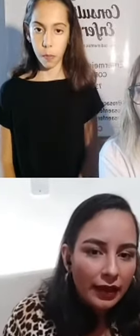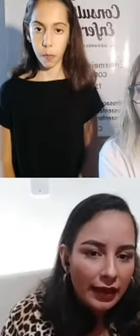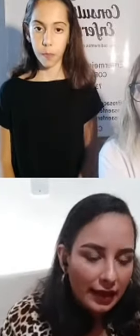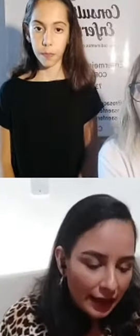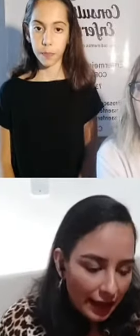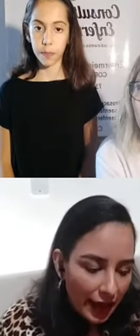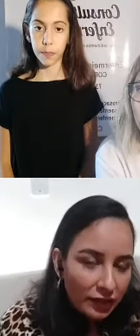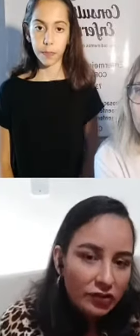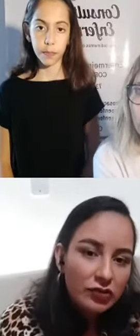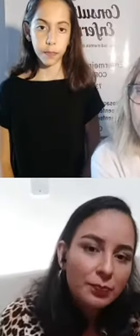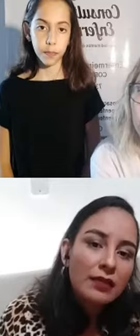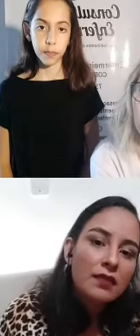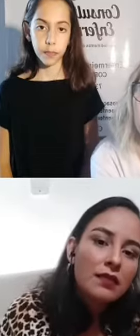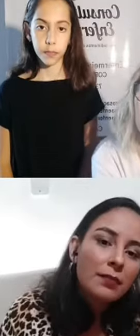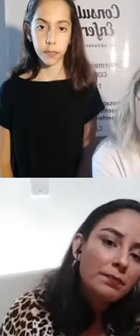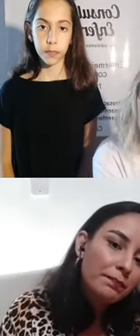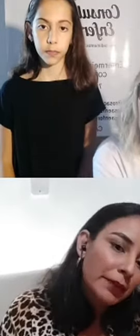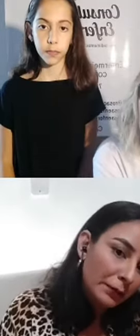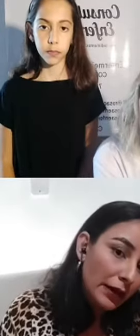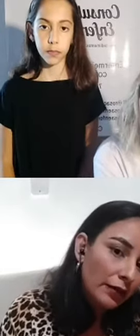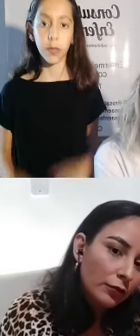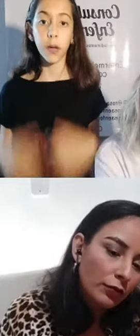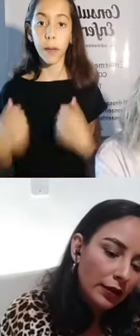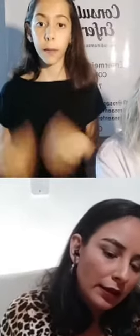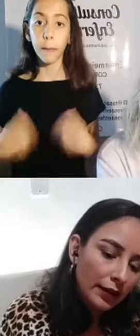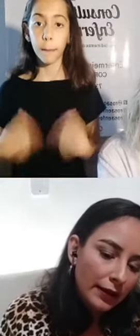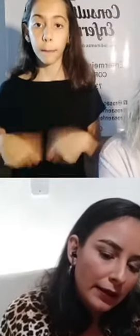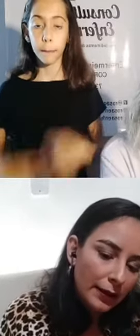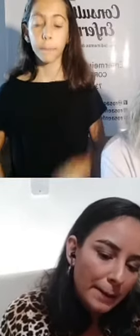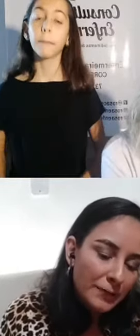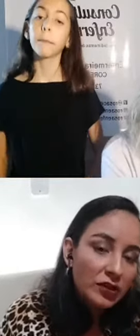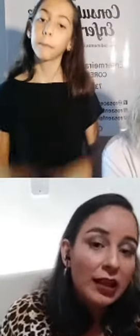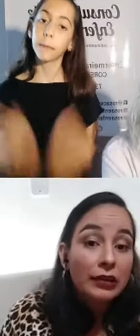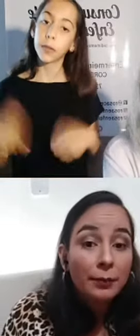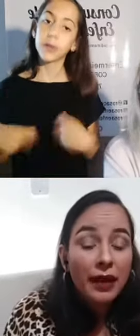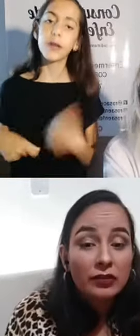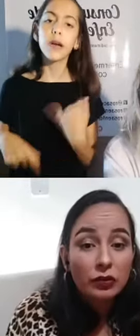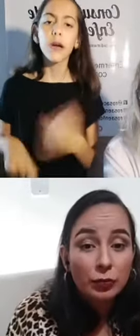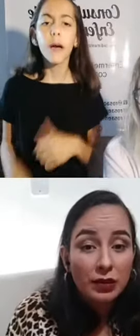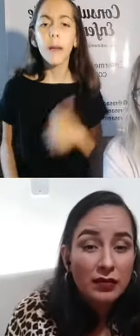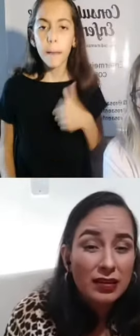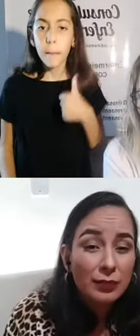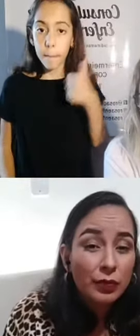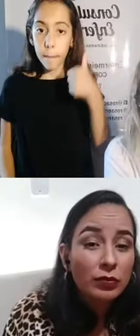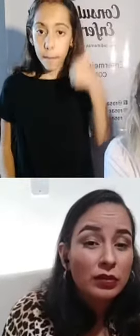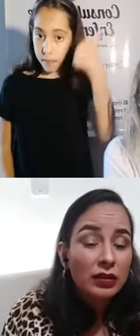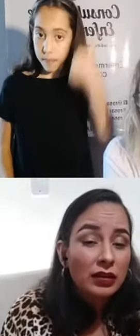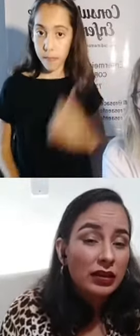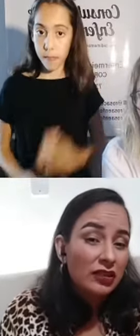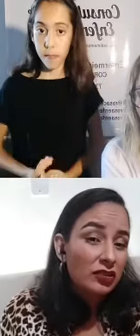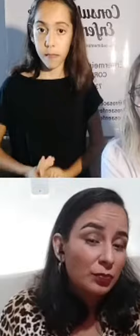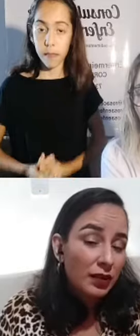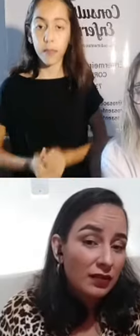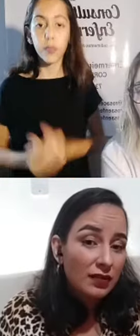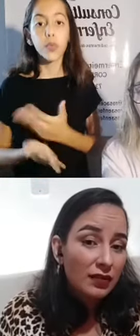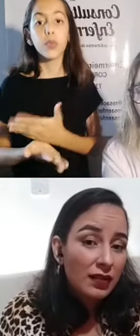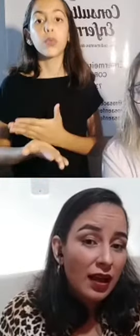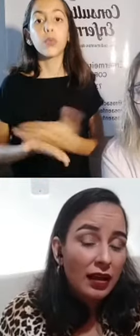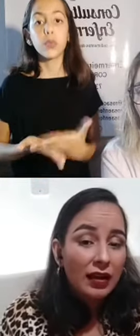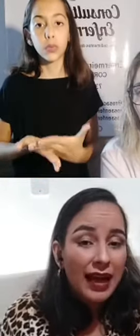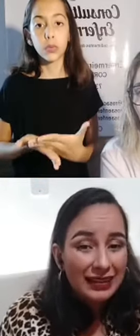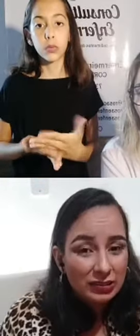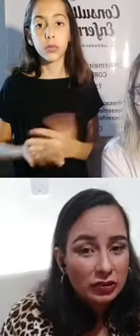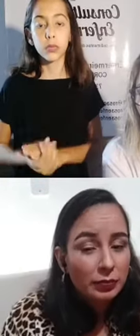Então, a gente precisa primeiro, Janaína, partir do princípio que a gente